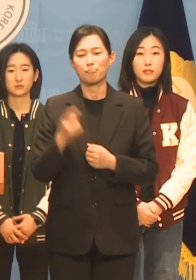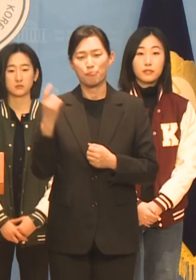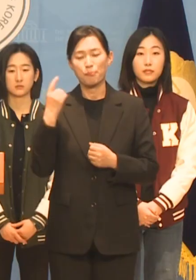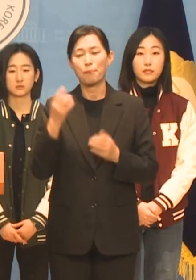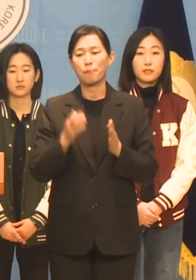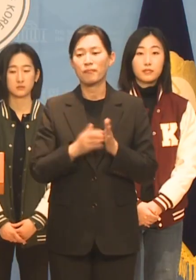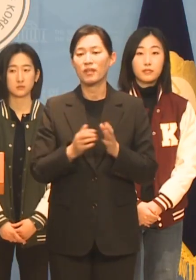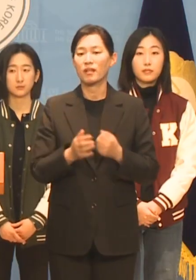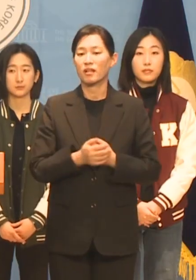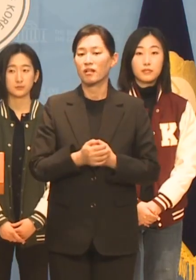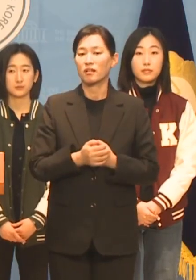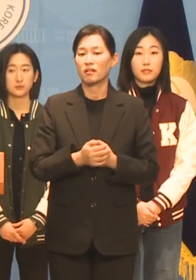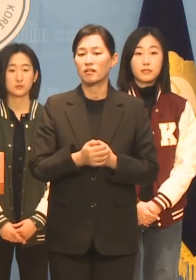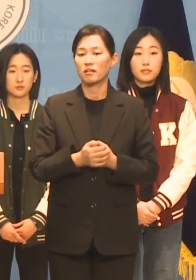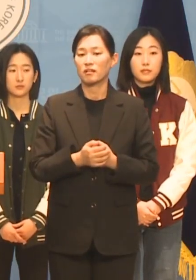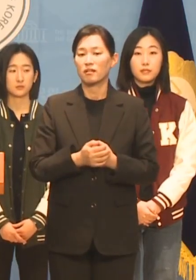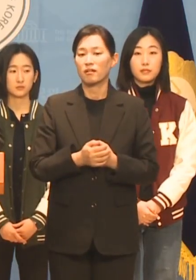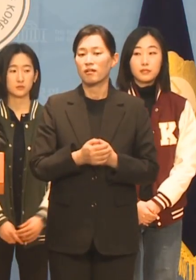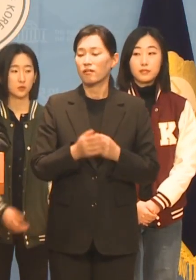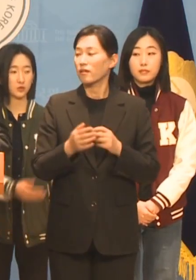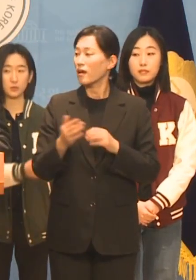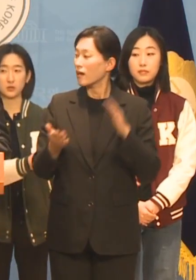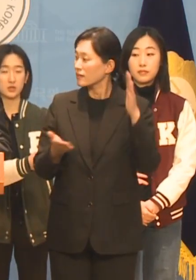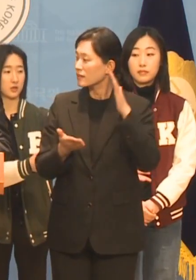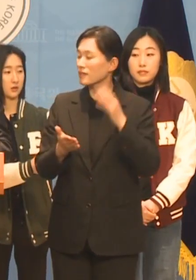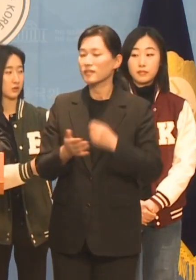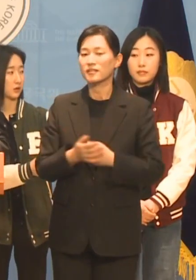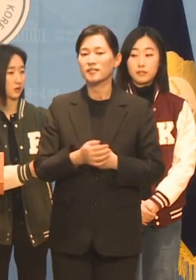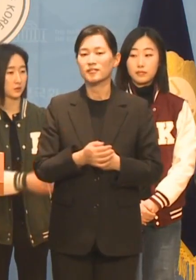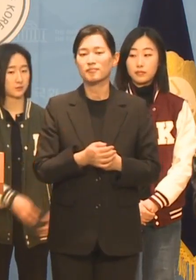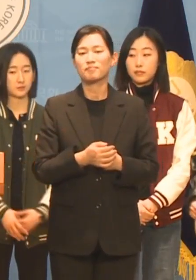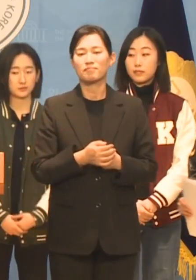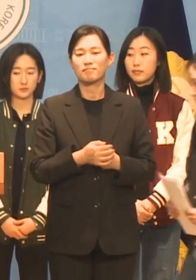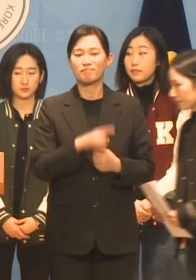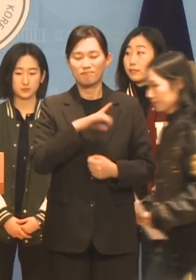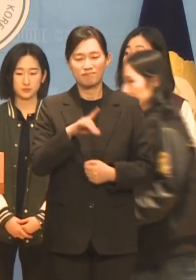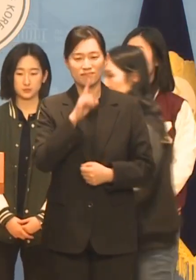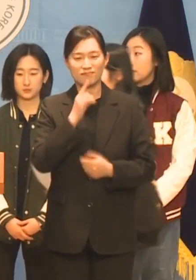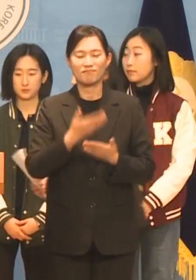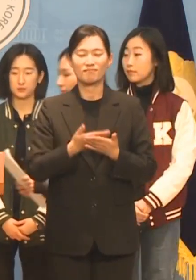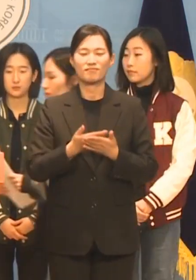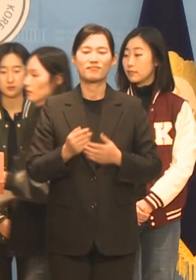우선 연대 김용 학생 어디 계세요? 예, 먼저 말씀.